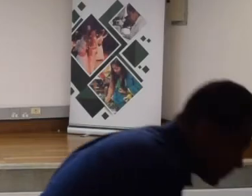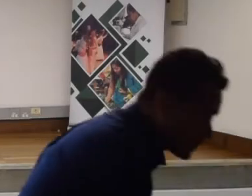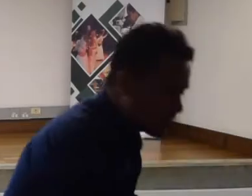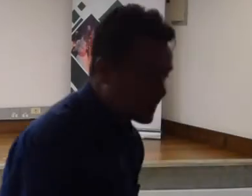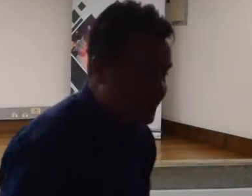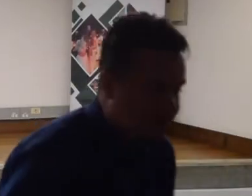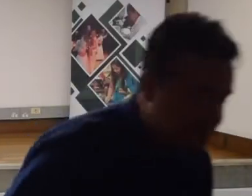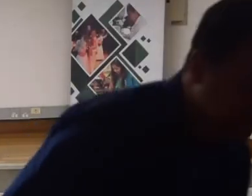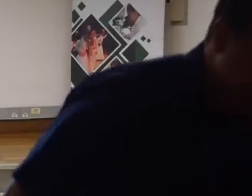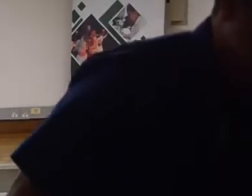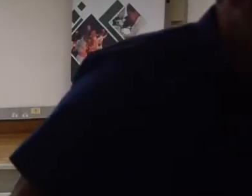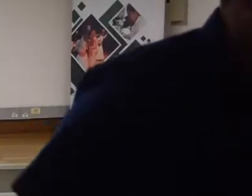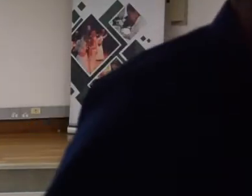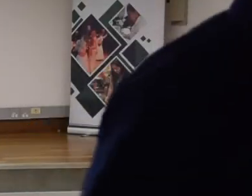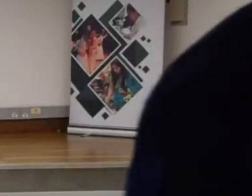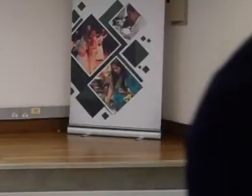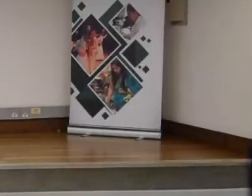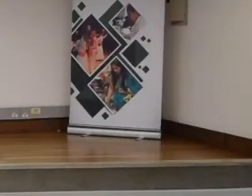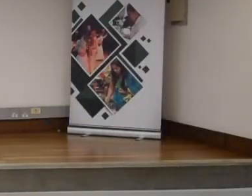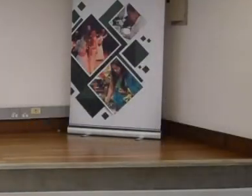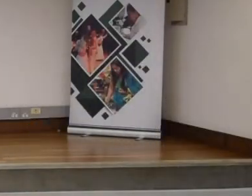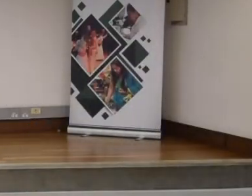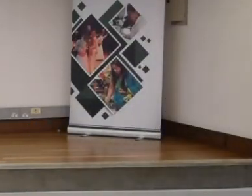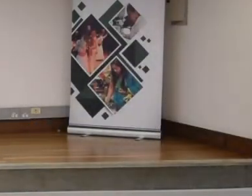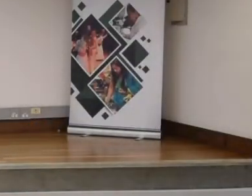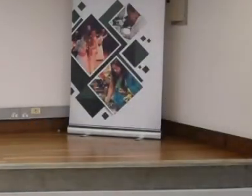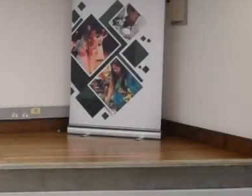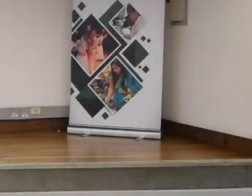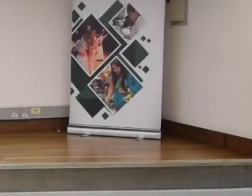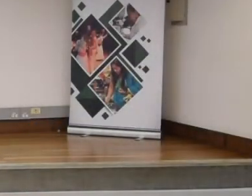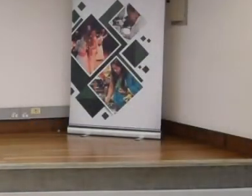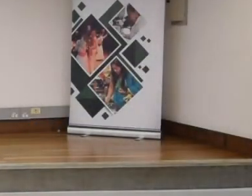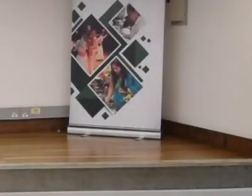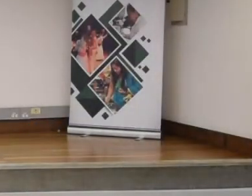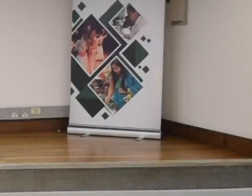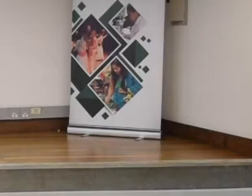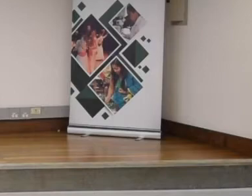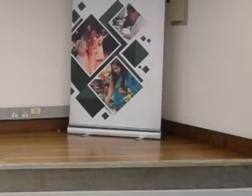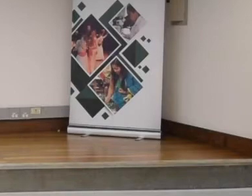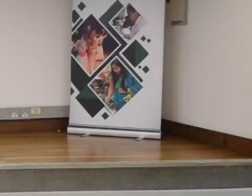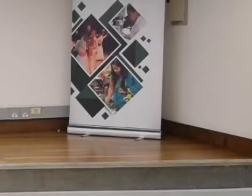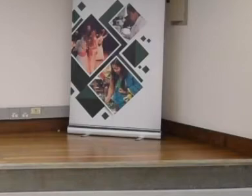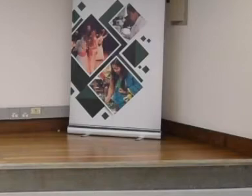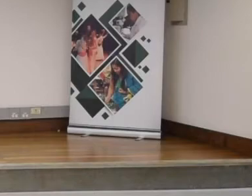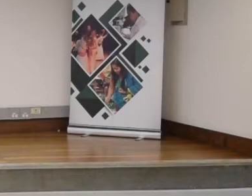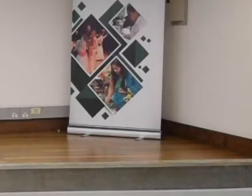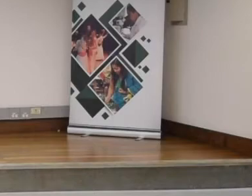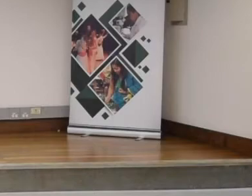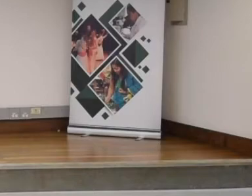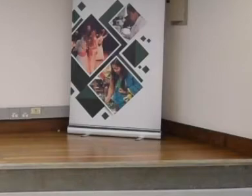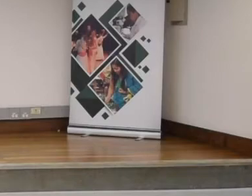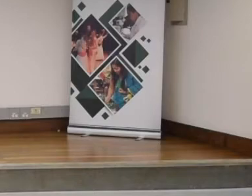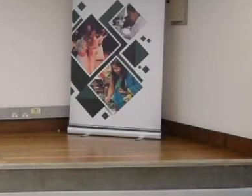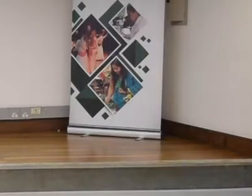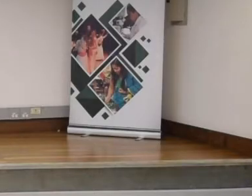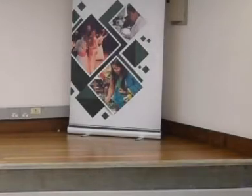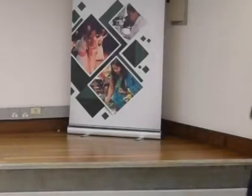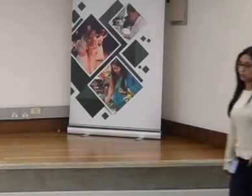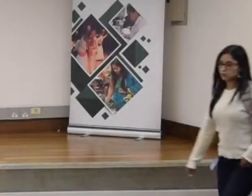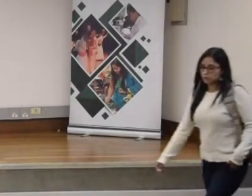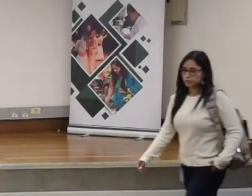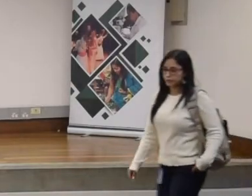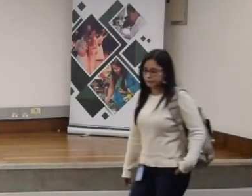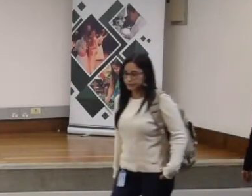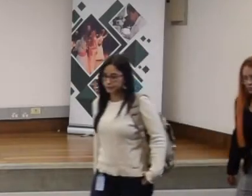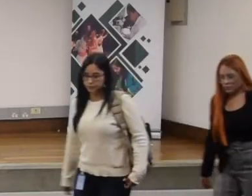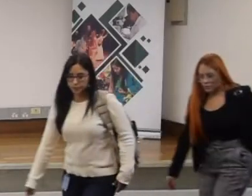En este contexto, la Fundación Lumina desarrolló en el año 2019 un estudio de caso, ¿sí?,